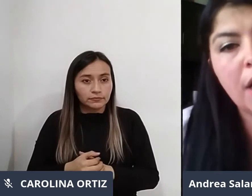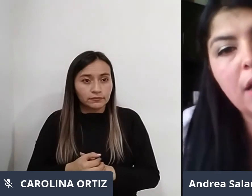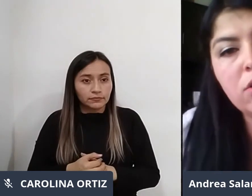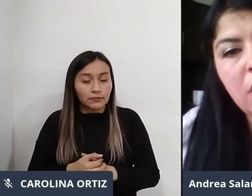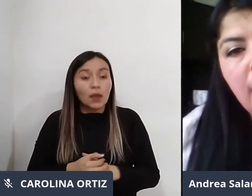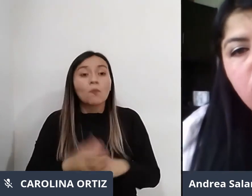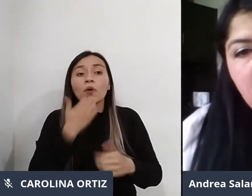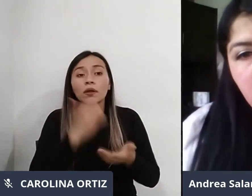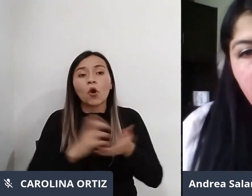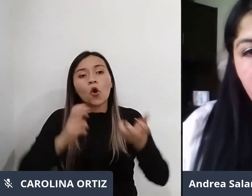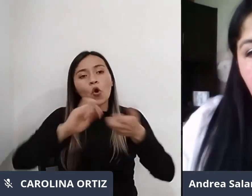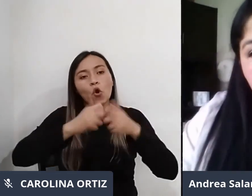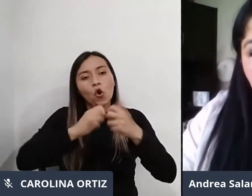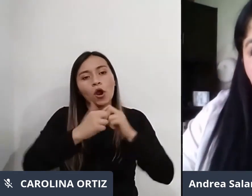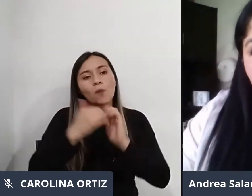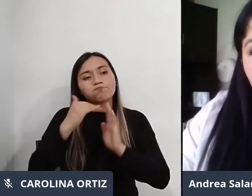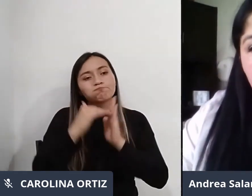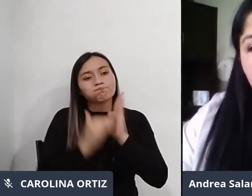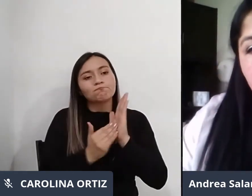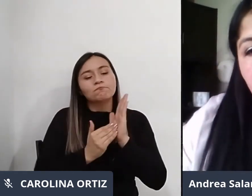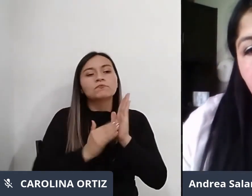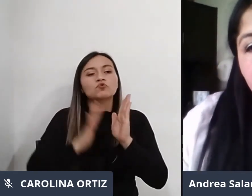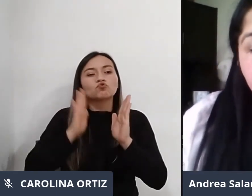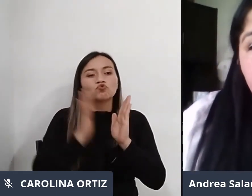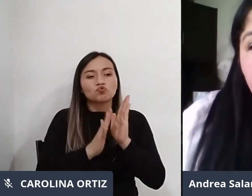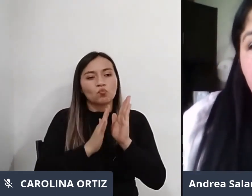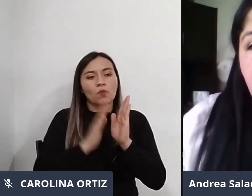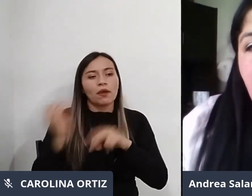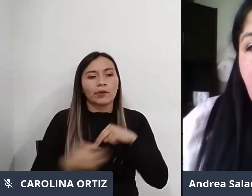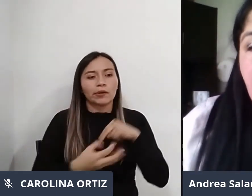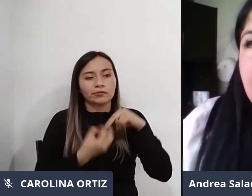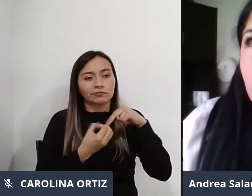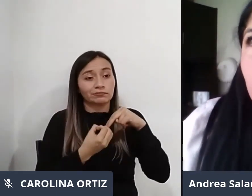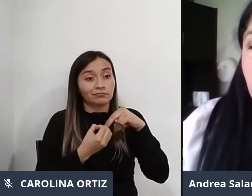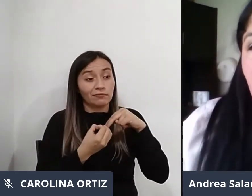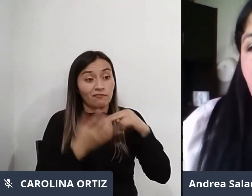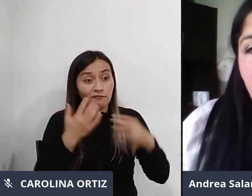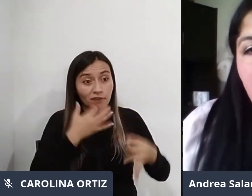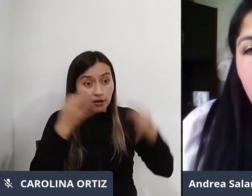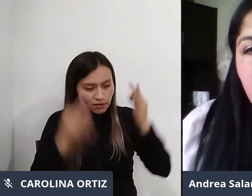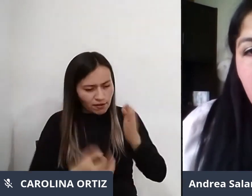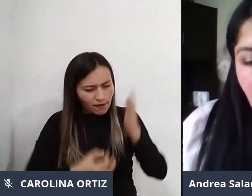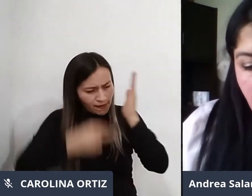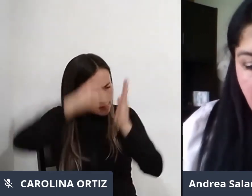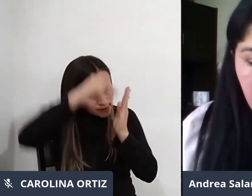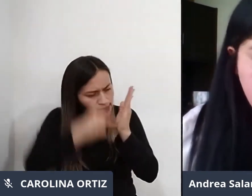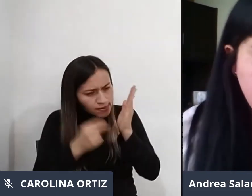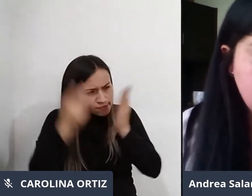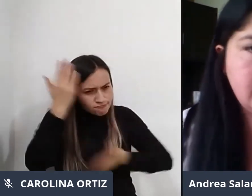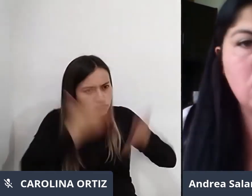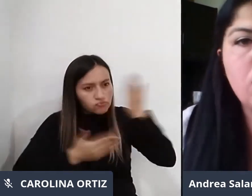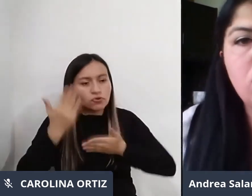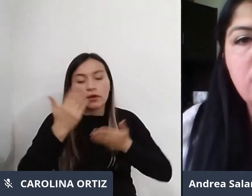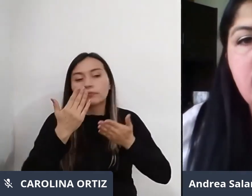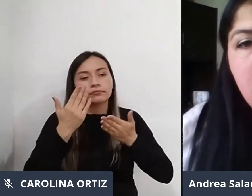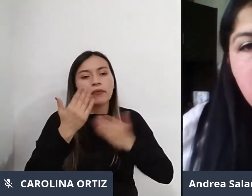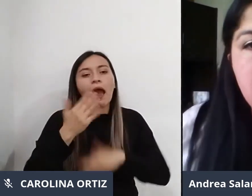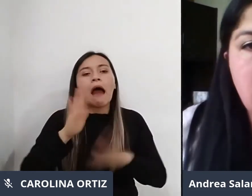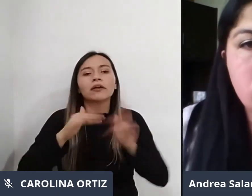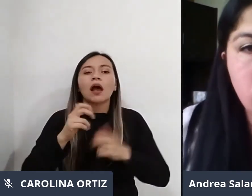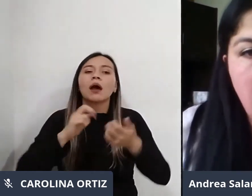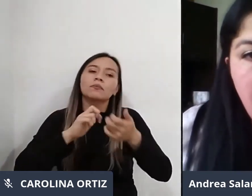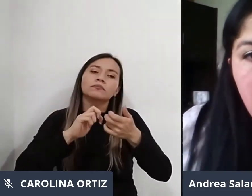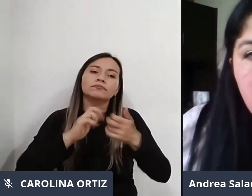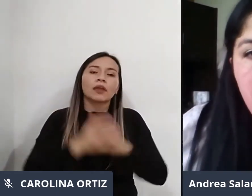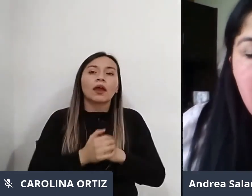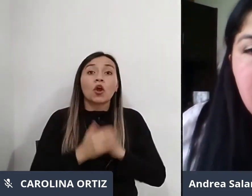de los contenidos en la educación. Entonces, esos contenidos en la educación, digamos que a veces se dice, como no enseñemos